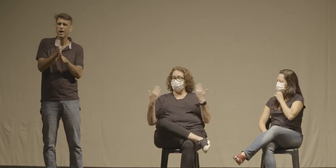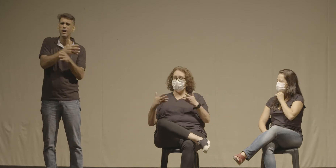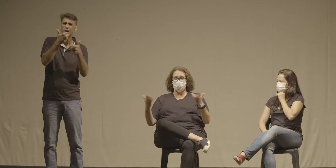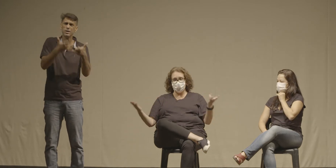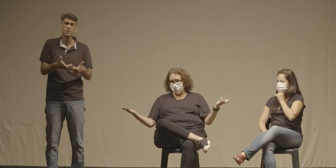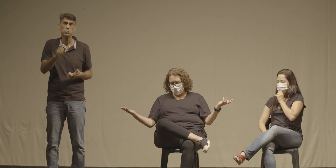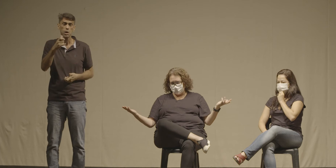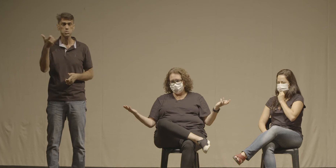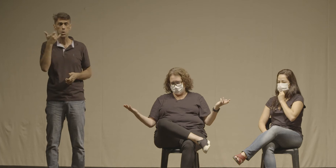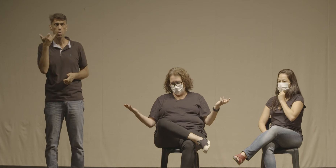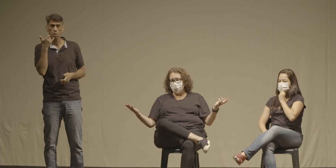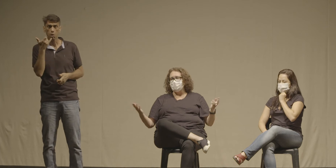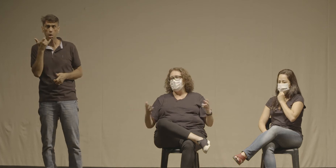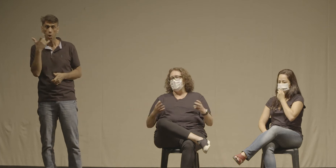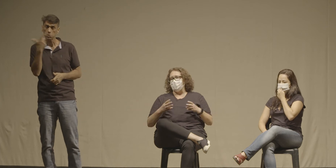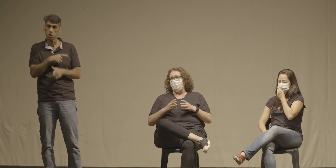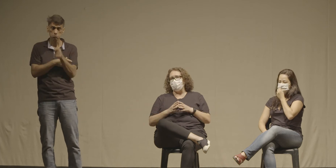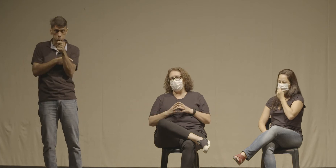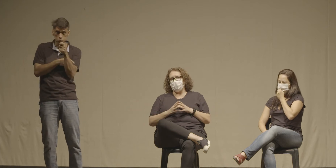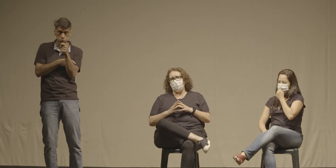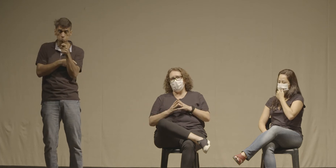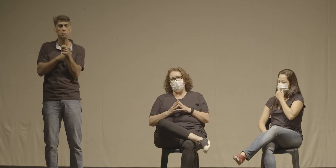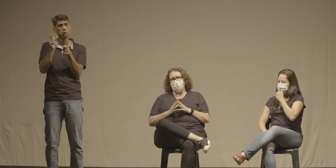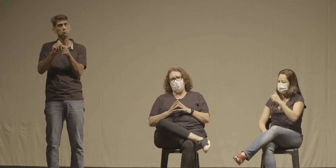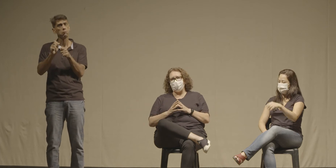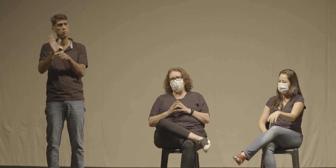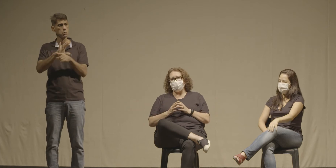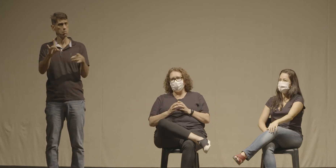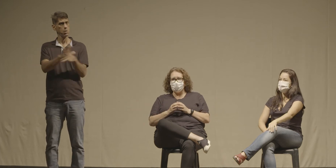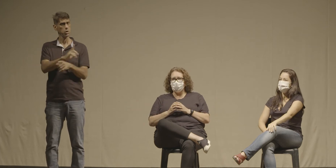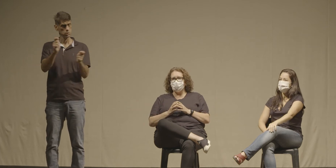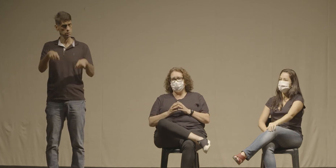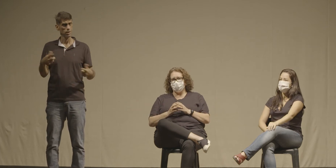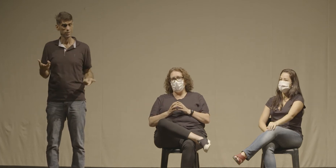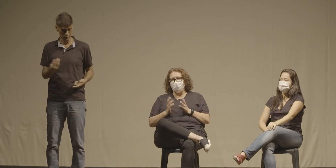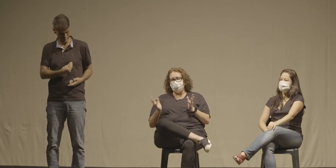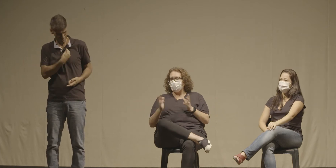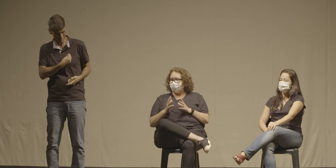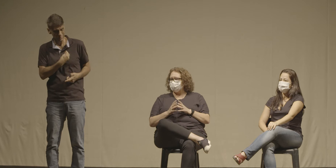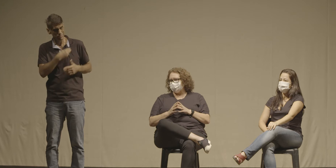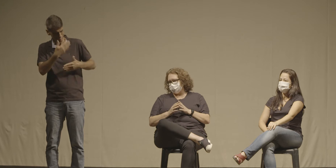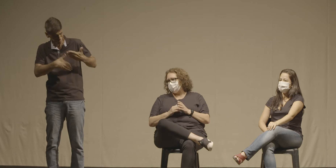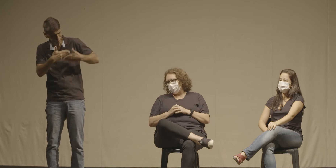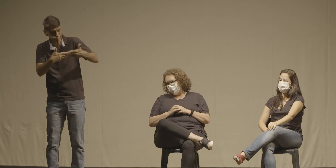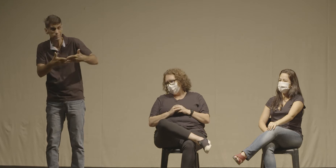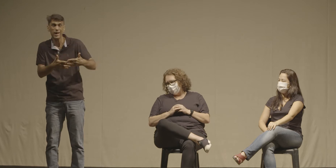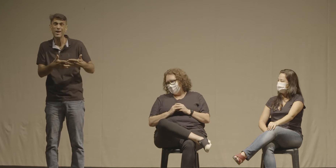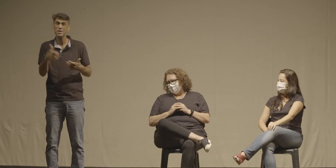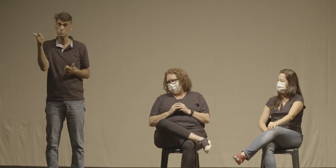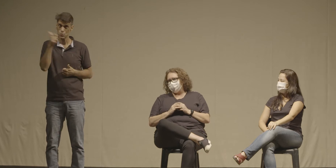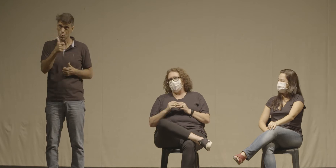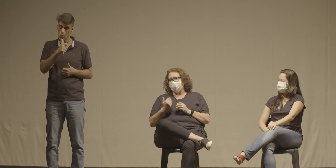pode fazer um filme no celular, né? Eu acho que a participação, o aumento da participação